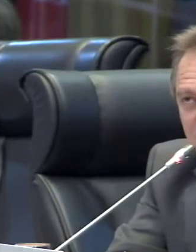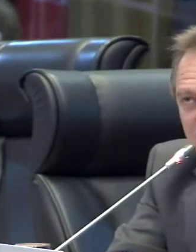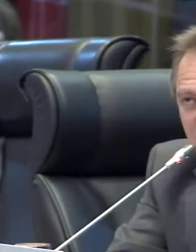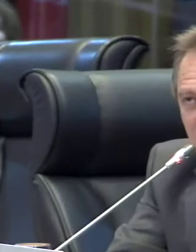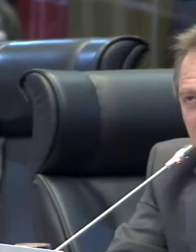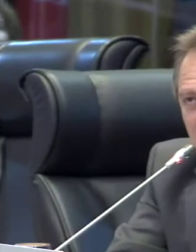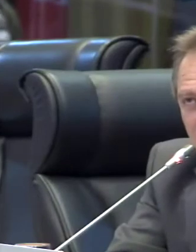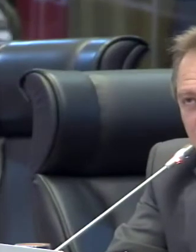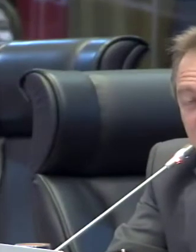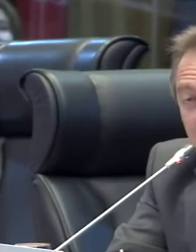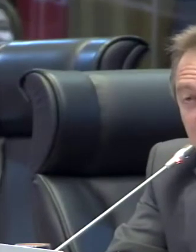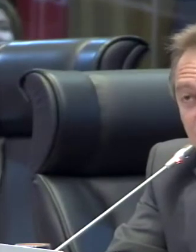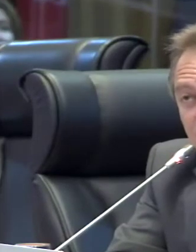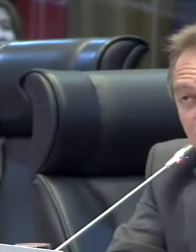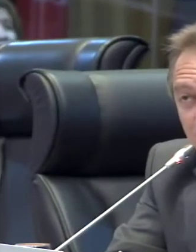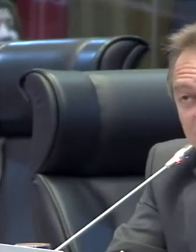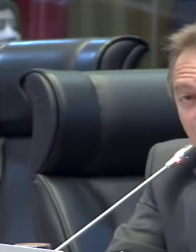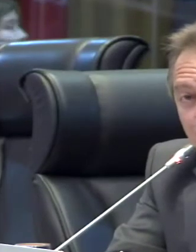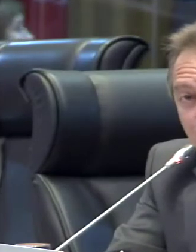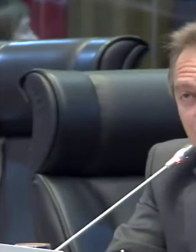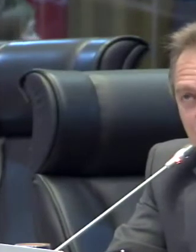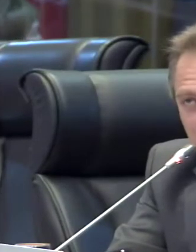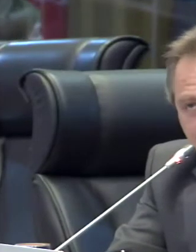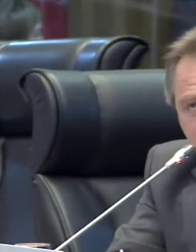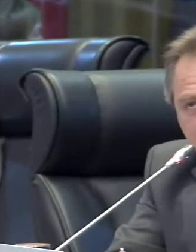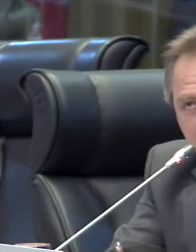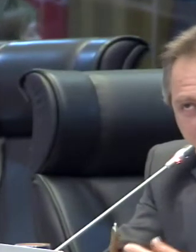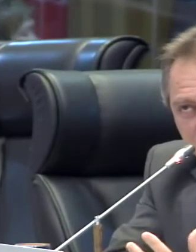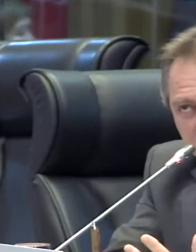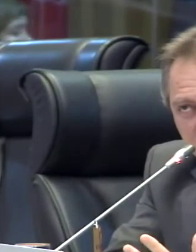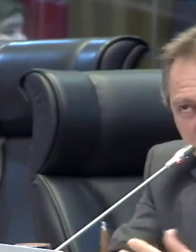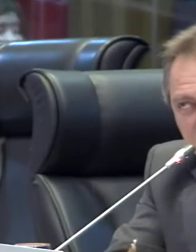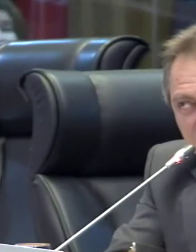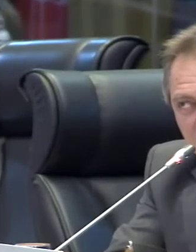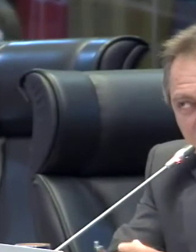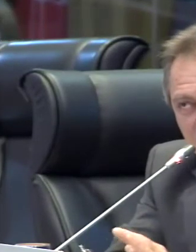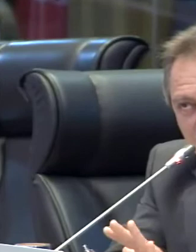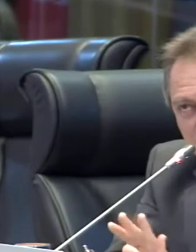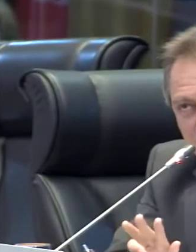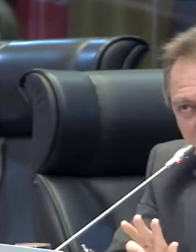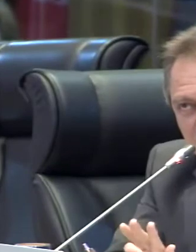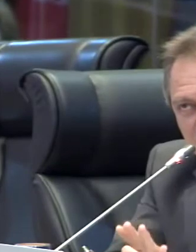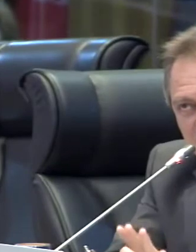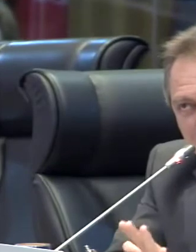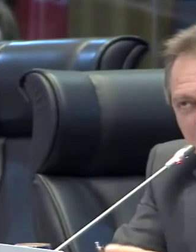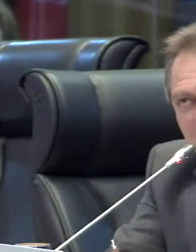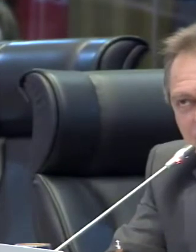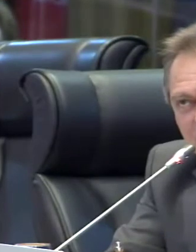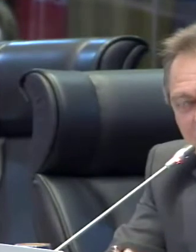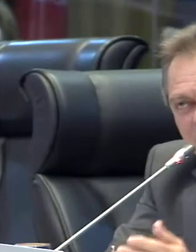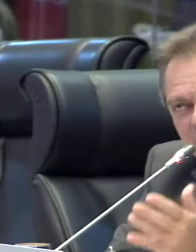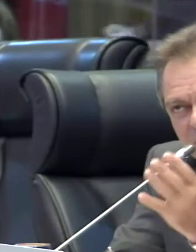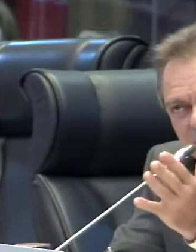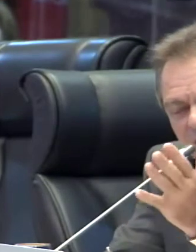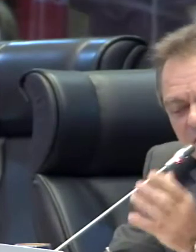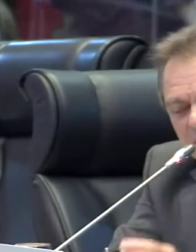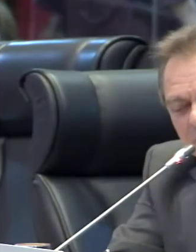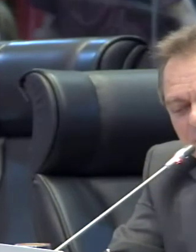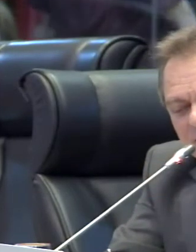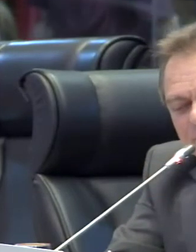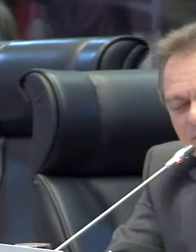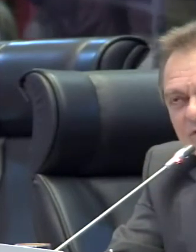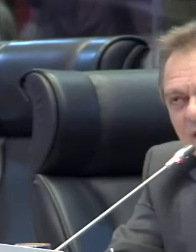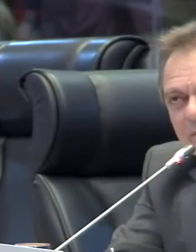alguns colegas, que eu já peço desculpas ao público, tá certo? Que tirem essa parte